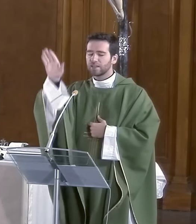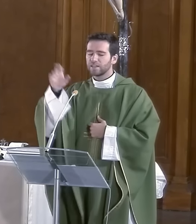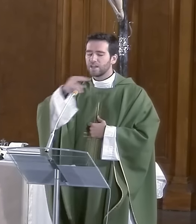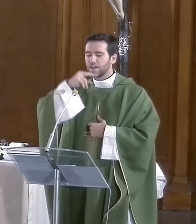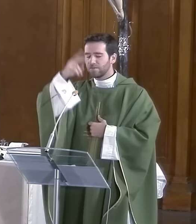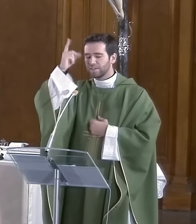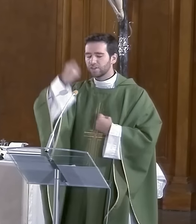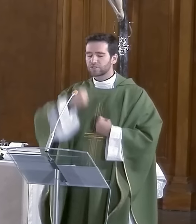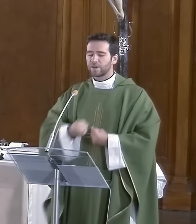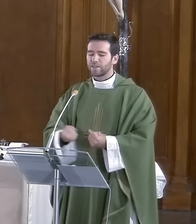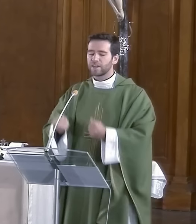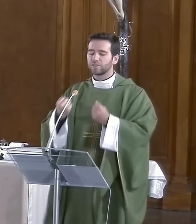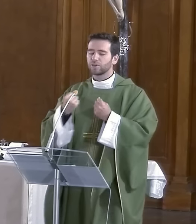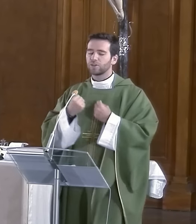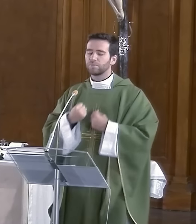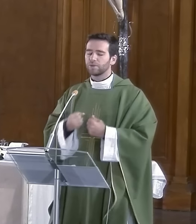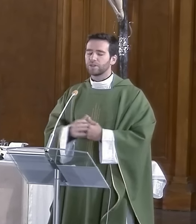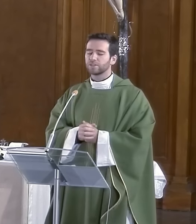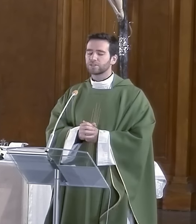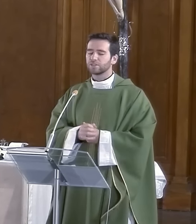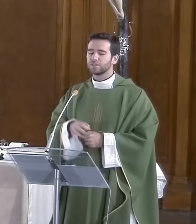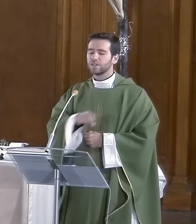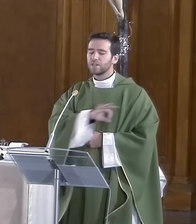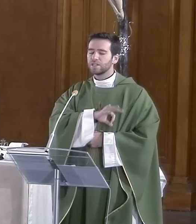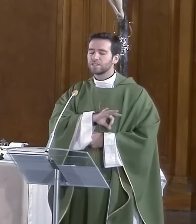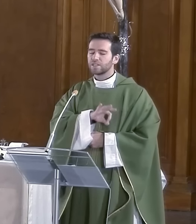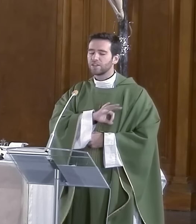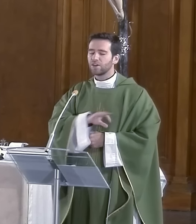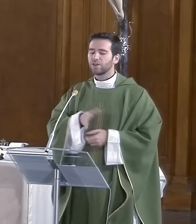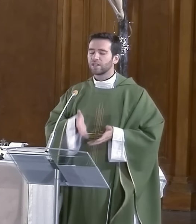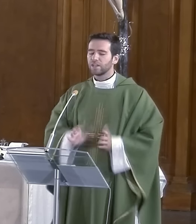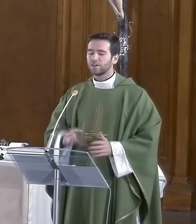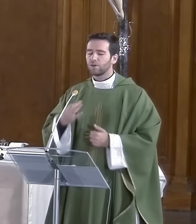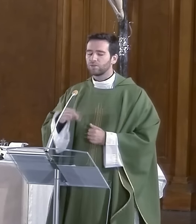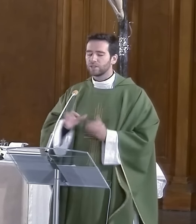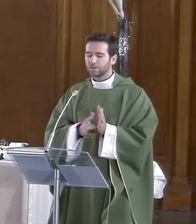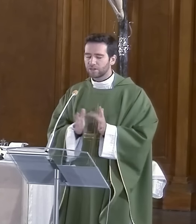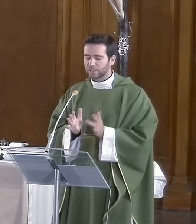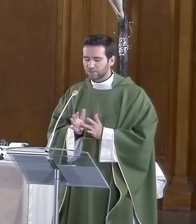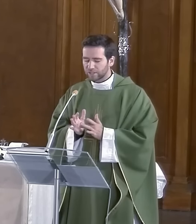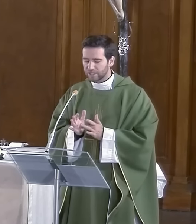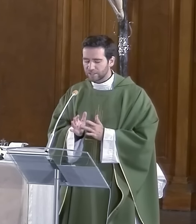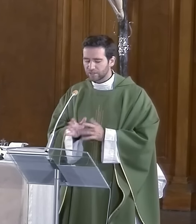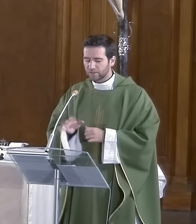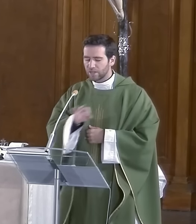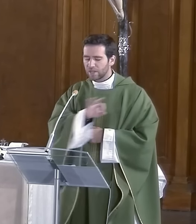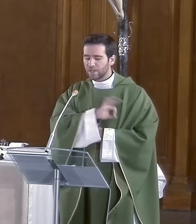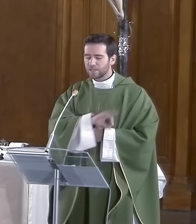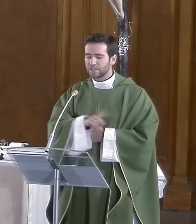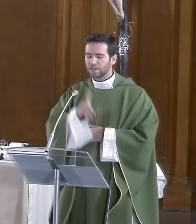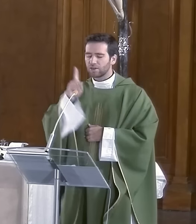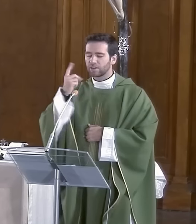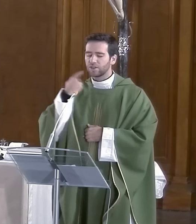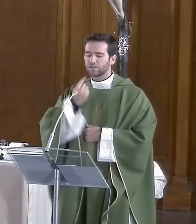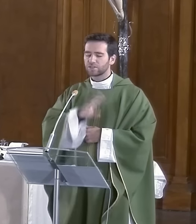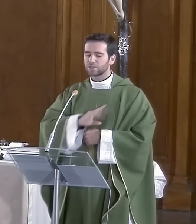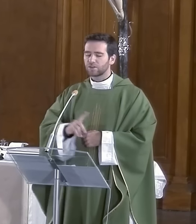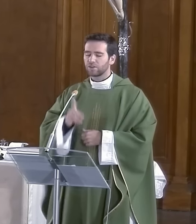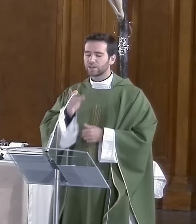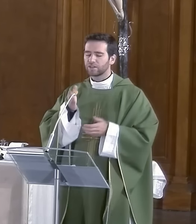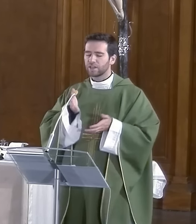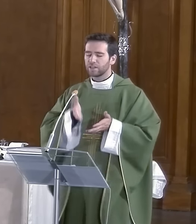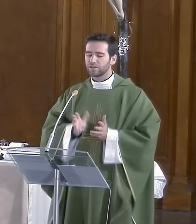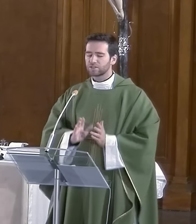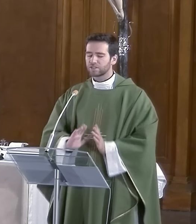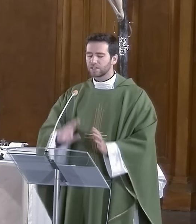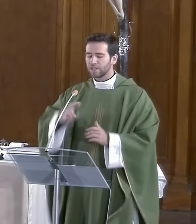celestial, Dios Padre Todopoderoso, Señor Hijo único Jesucristo, Señor Dios,